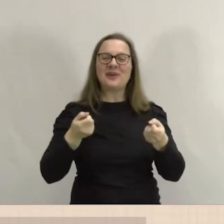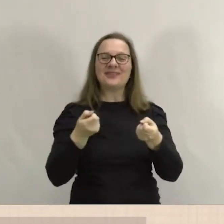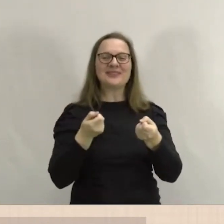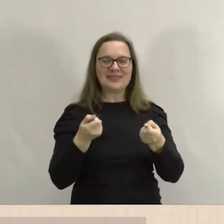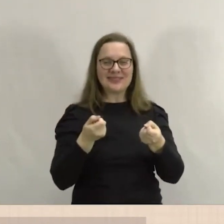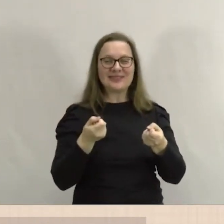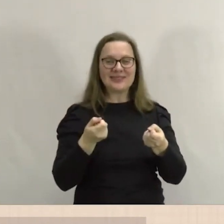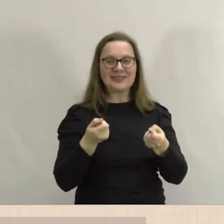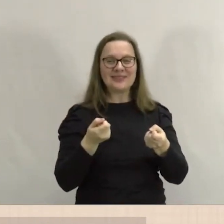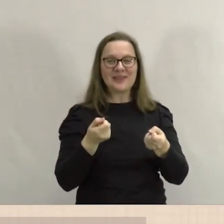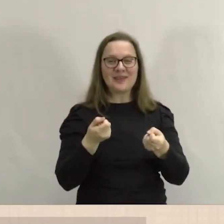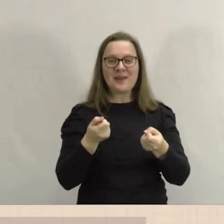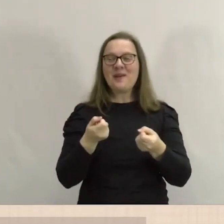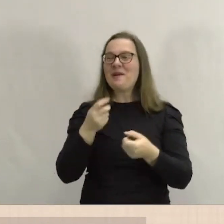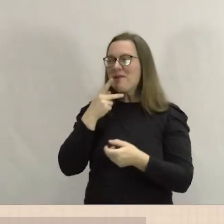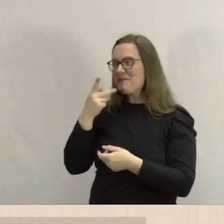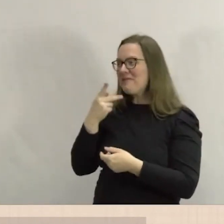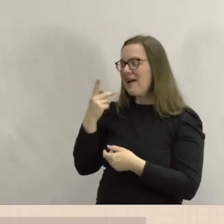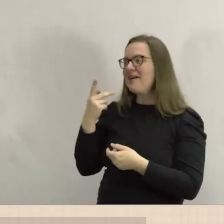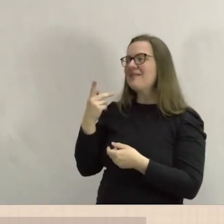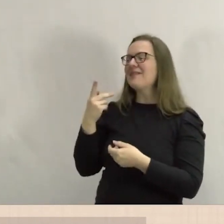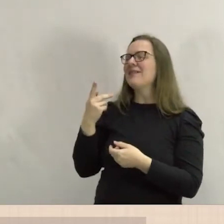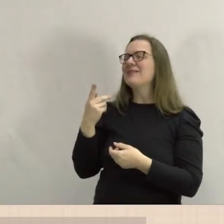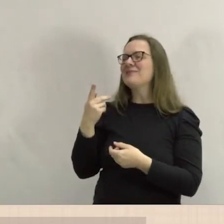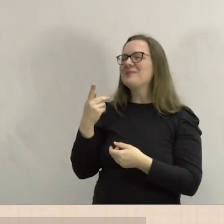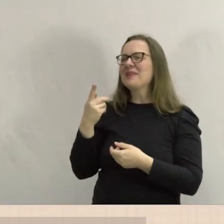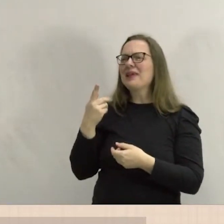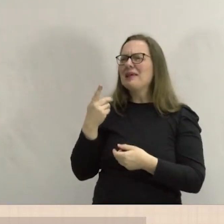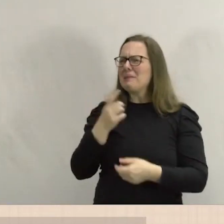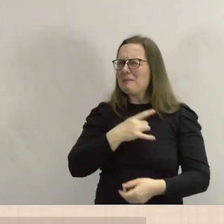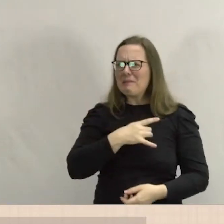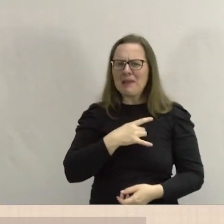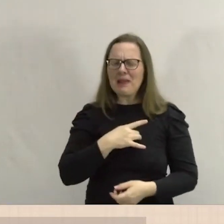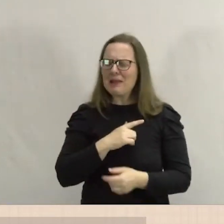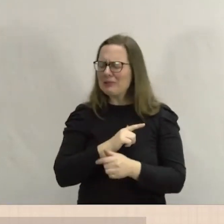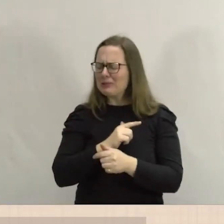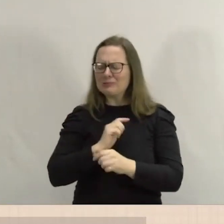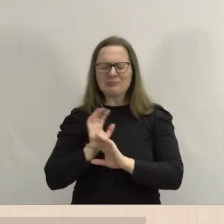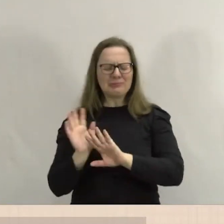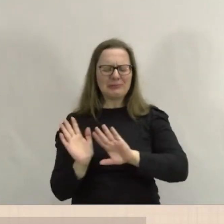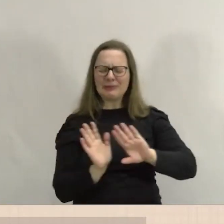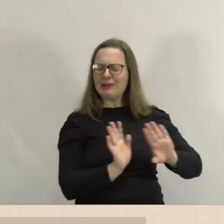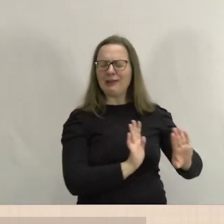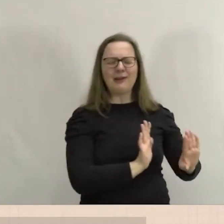Vamos falar um para o outro. Não temas, ó terra,